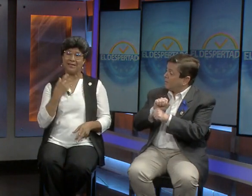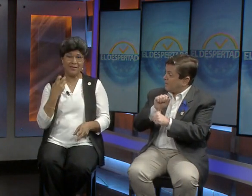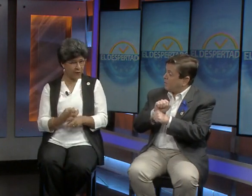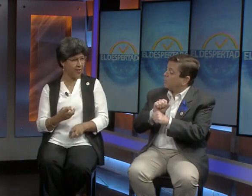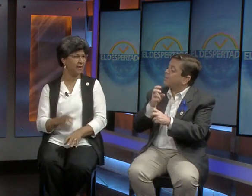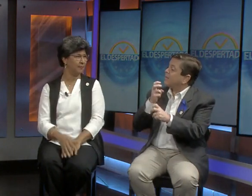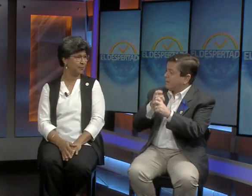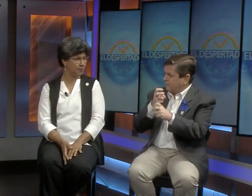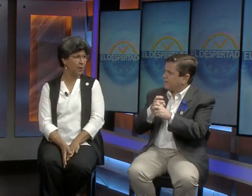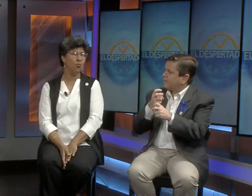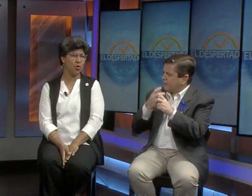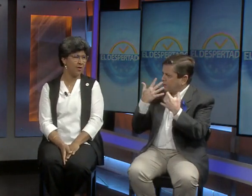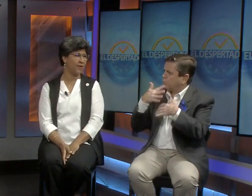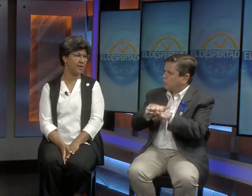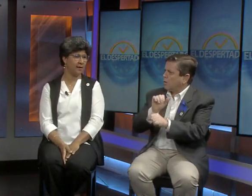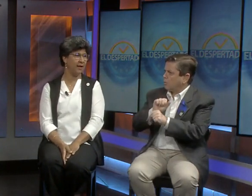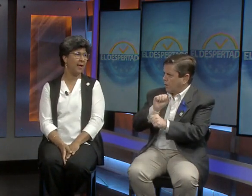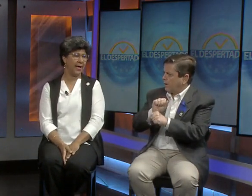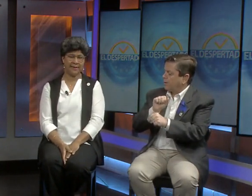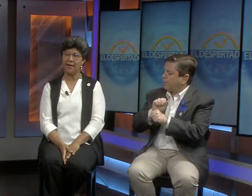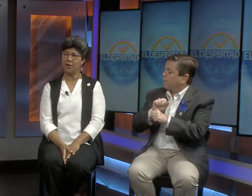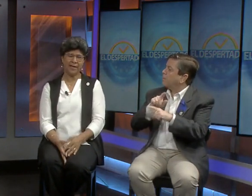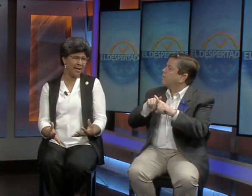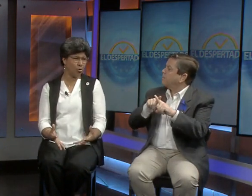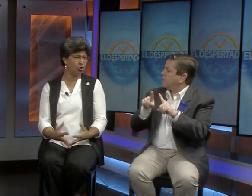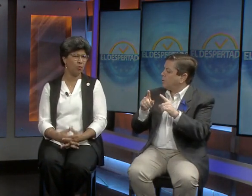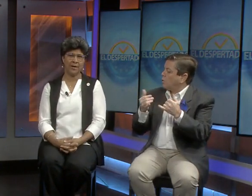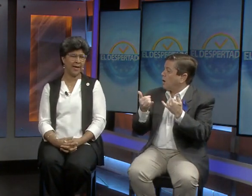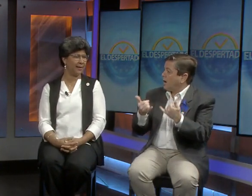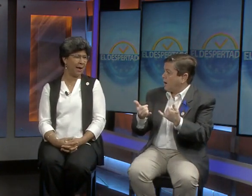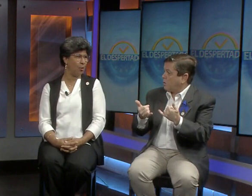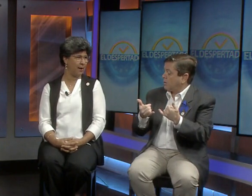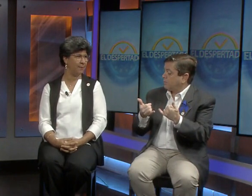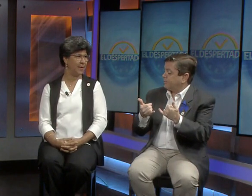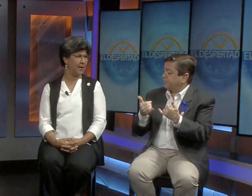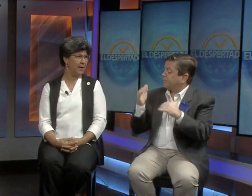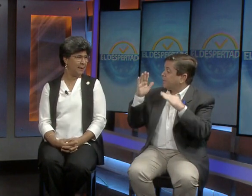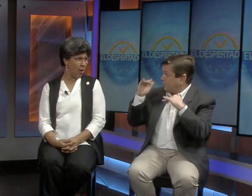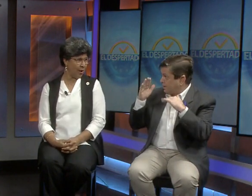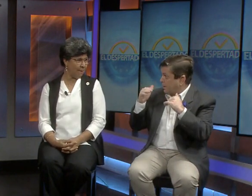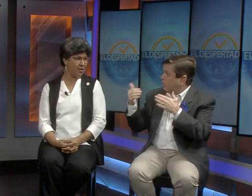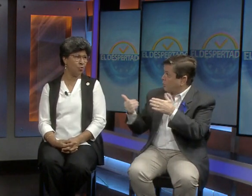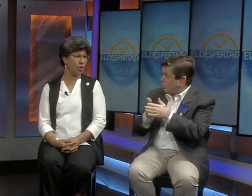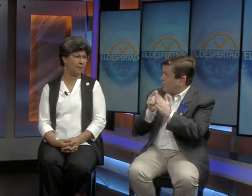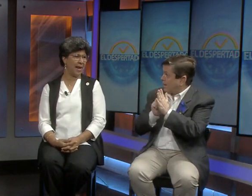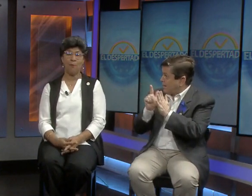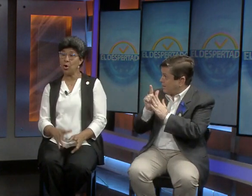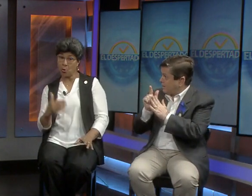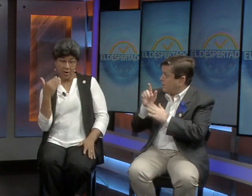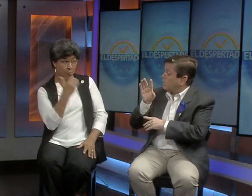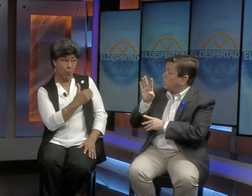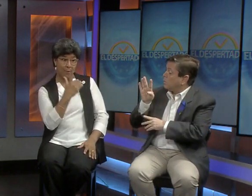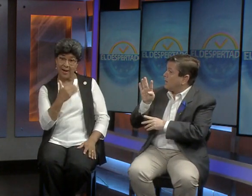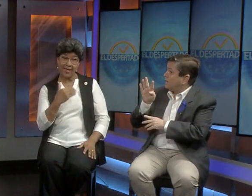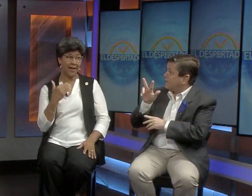difícil, muy difícil esa inclusión laboral. Ahora mismo esperamos que con esta nueva ley de